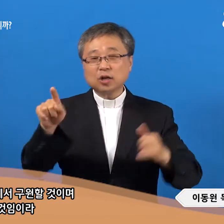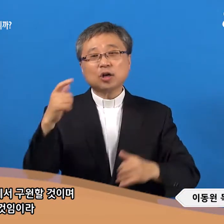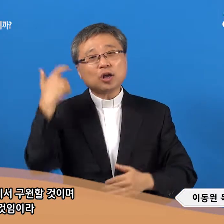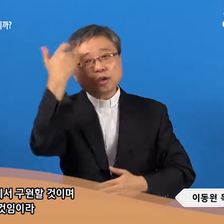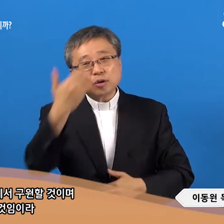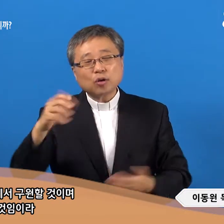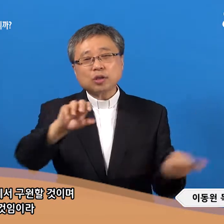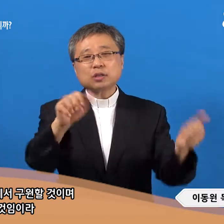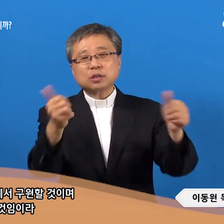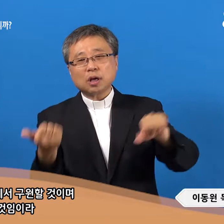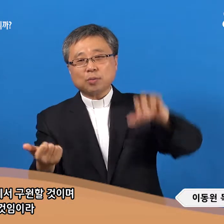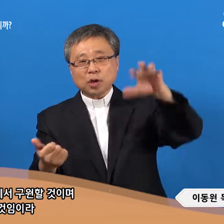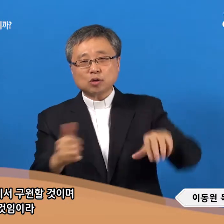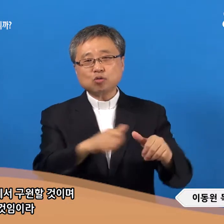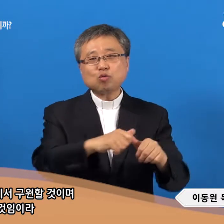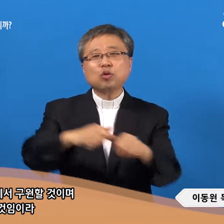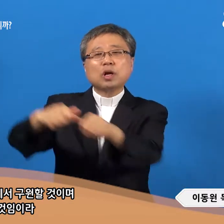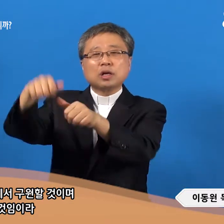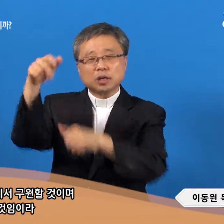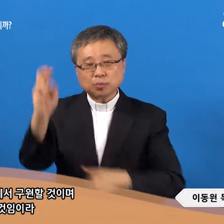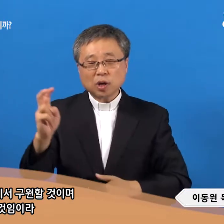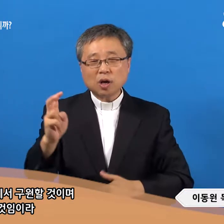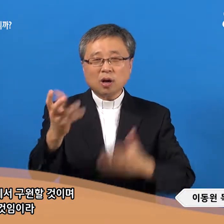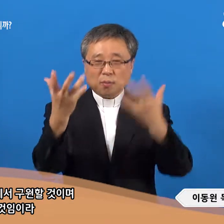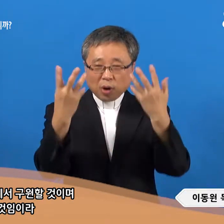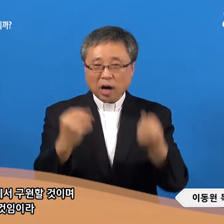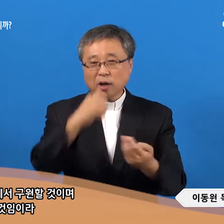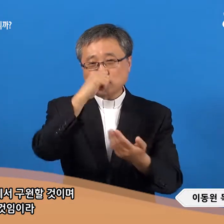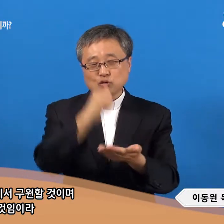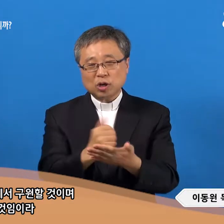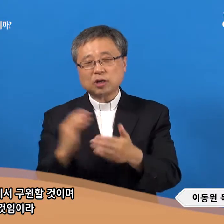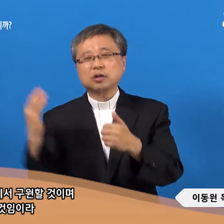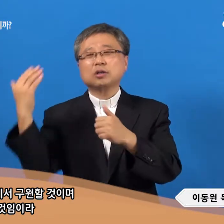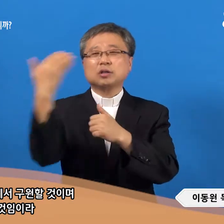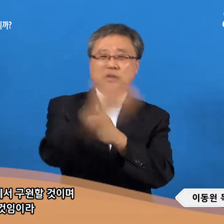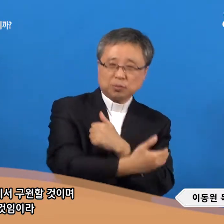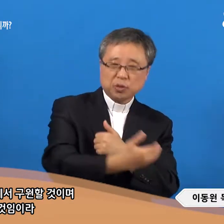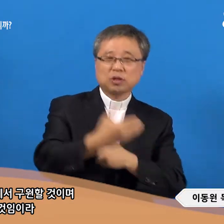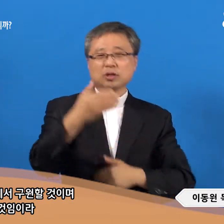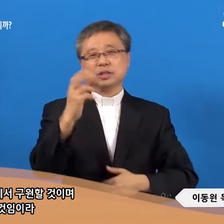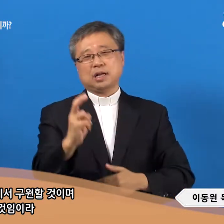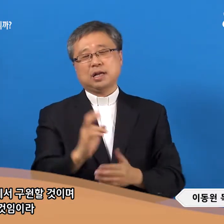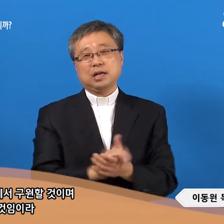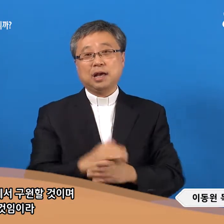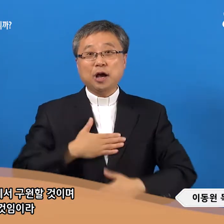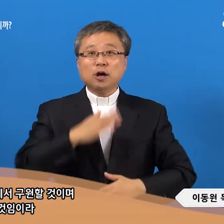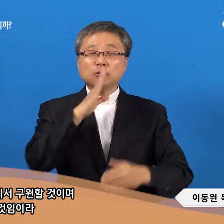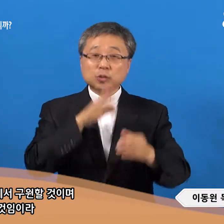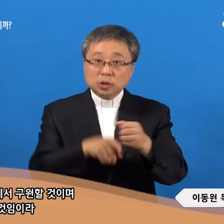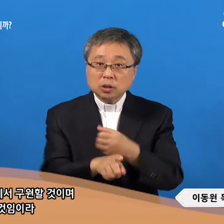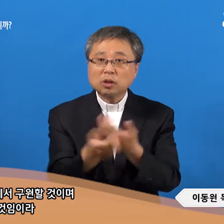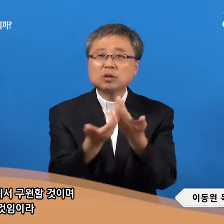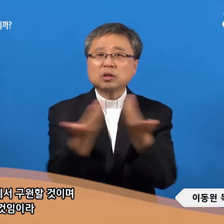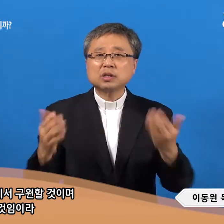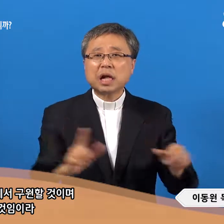영혼을 사망에서 구원할 것이며 허다한 죄를 덮을 것이니라. 진리를 떠나 살고 있는